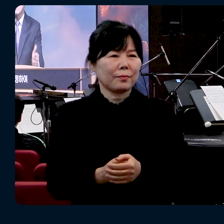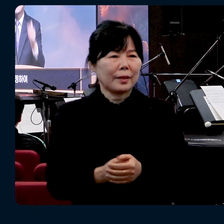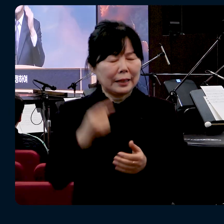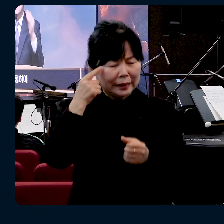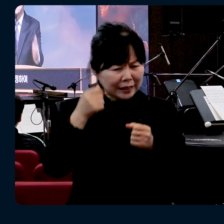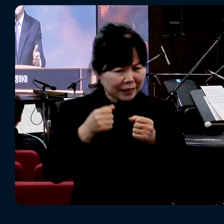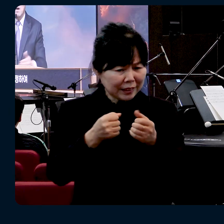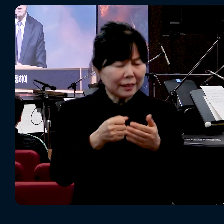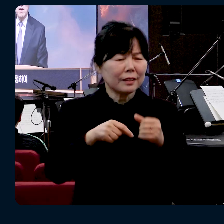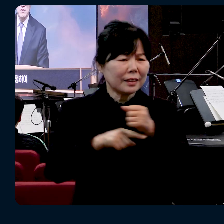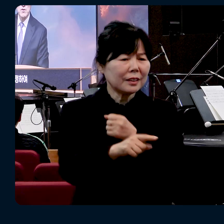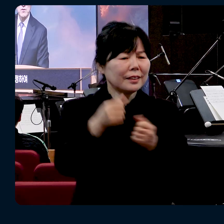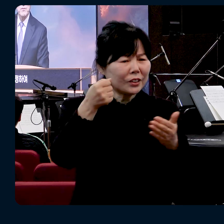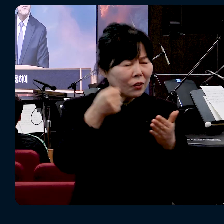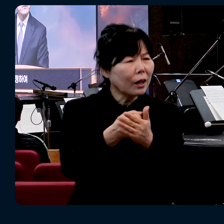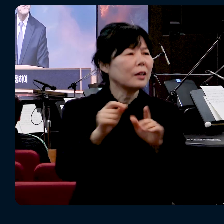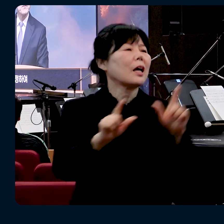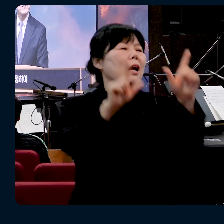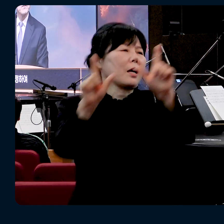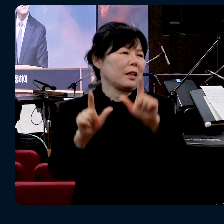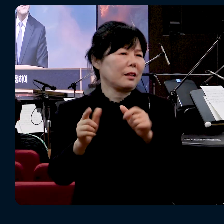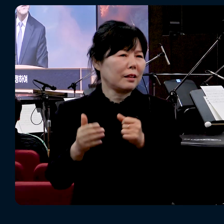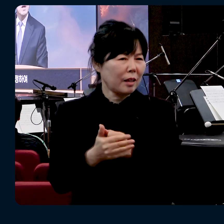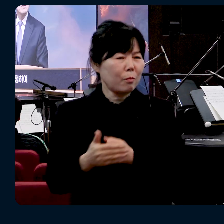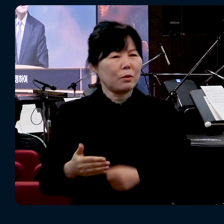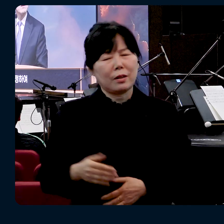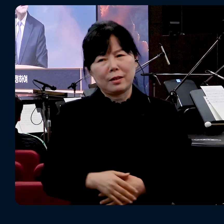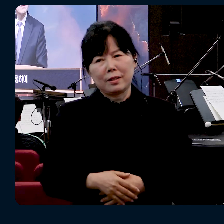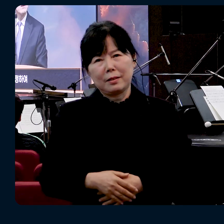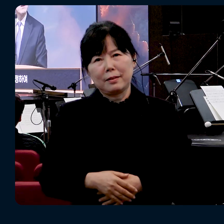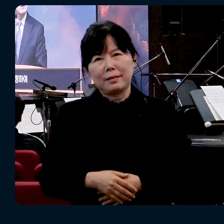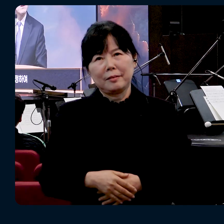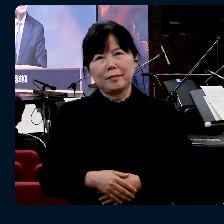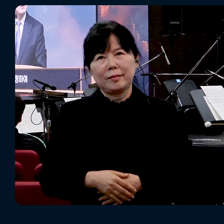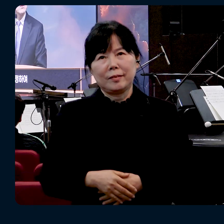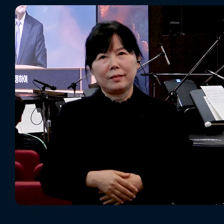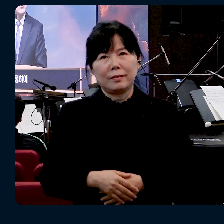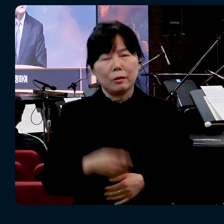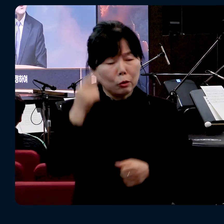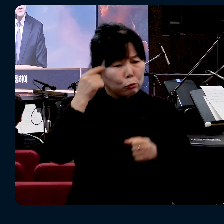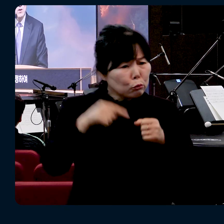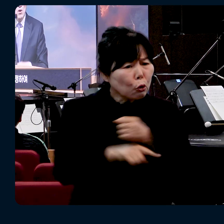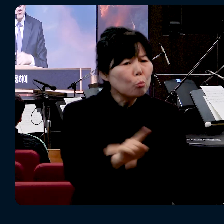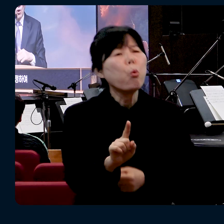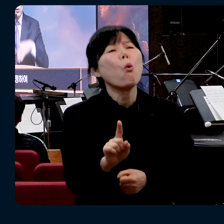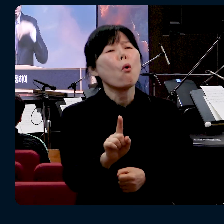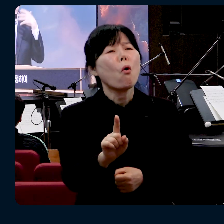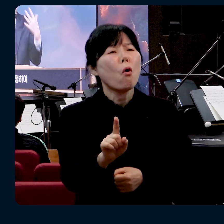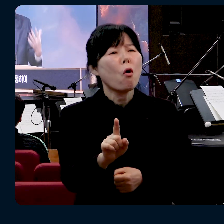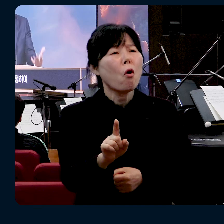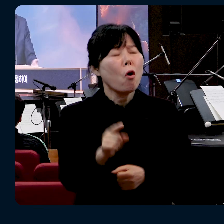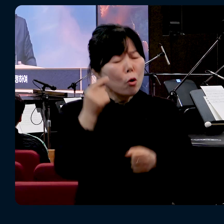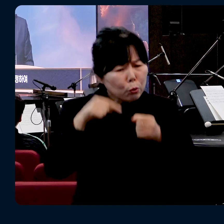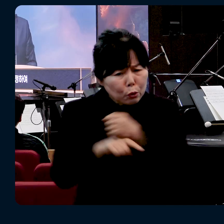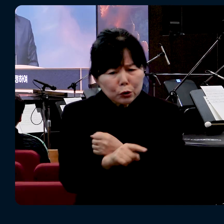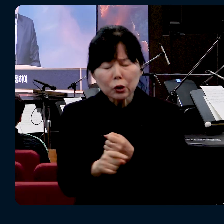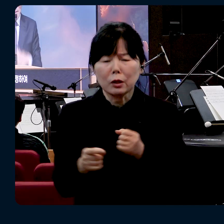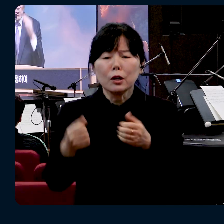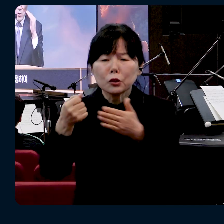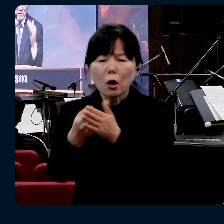정하고 살았기 때문이다 하는 것이죠. 아니, 무슨 뜻을 어떻게